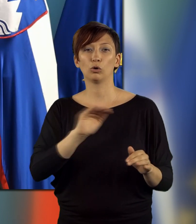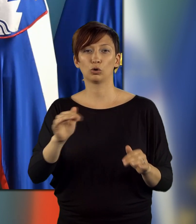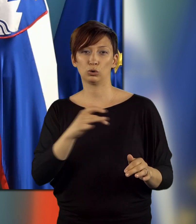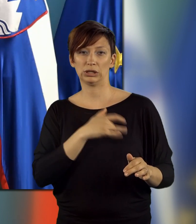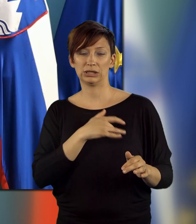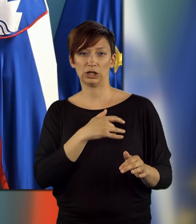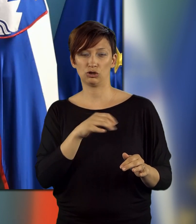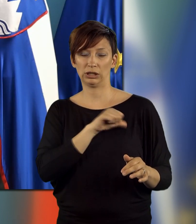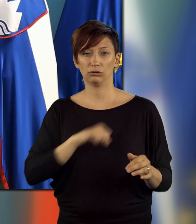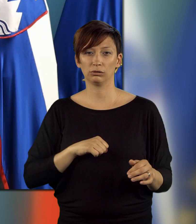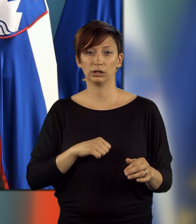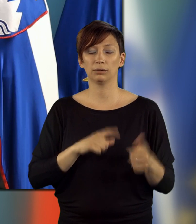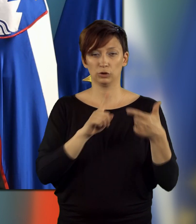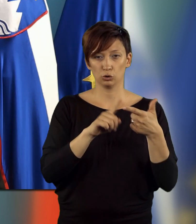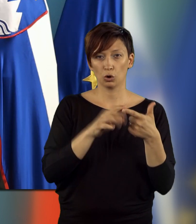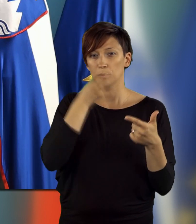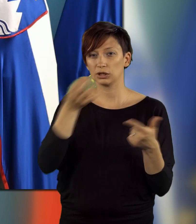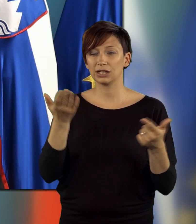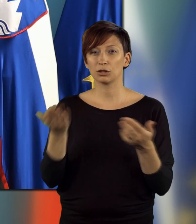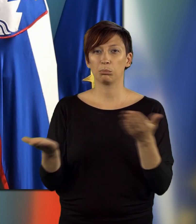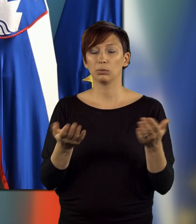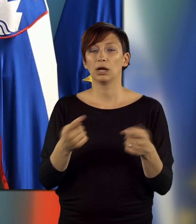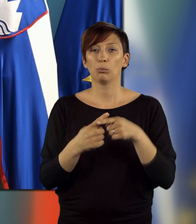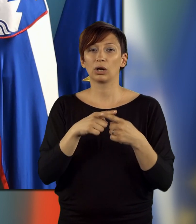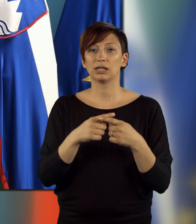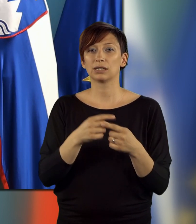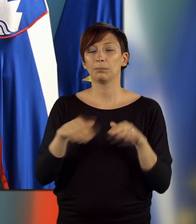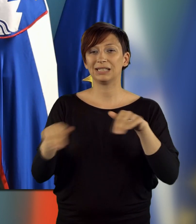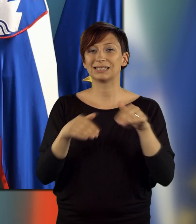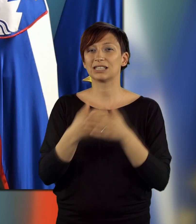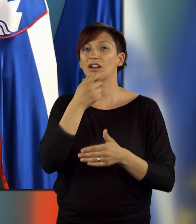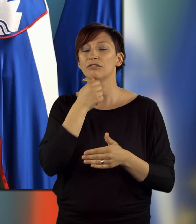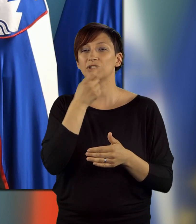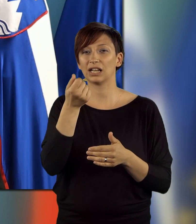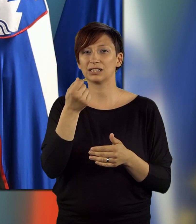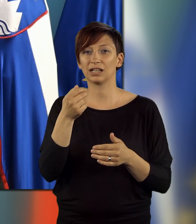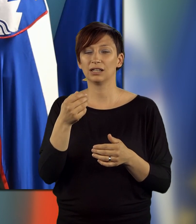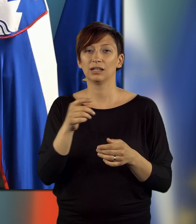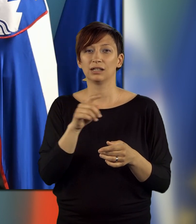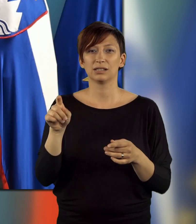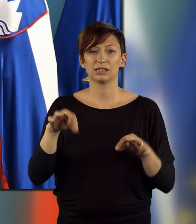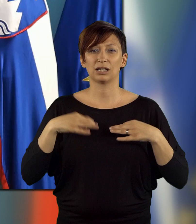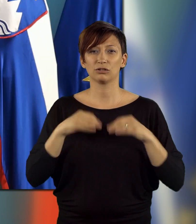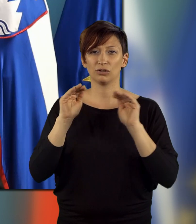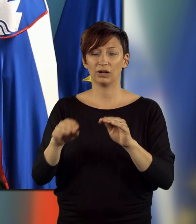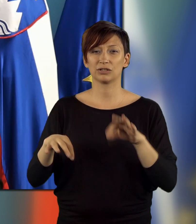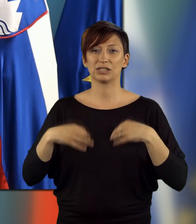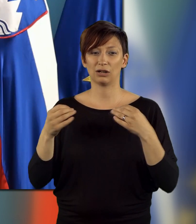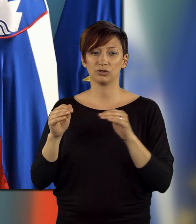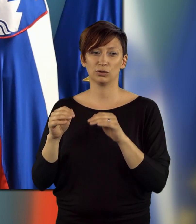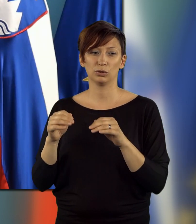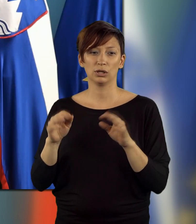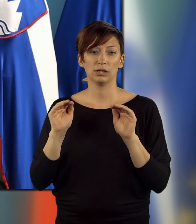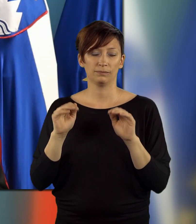Ja. Še eno vprašanje bi imela, kje so pogajanja z Ministrstvom za finance in izračuni glede zakona o zdravstvenem varstvu in